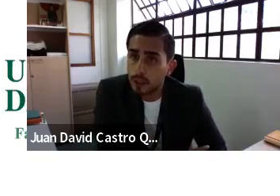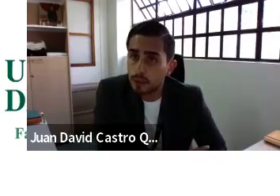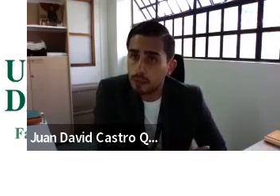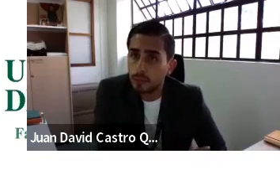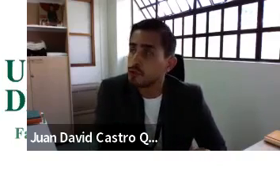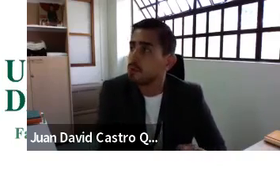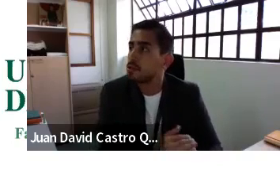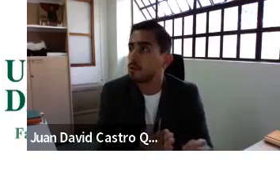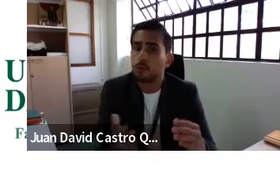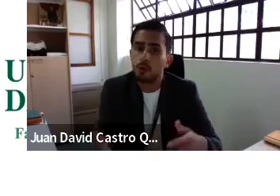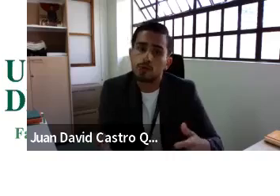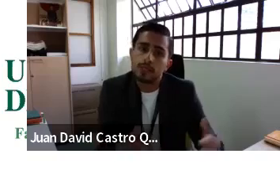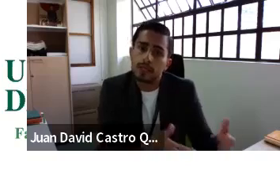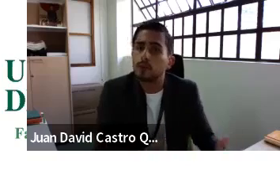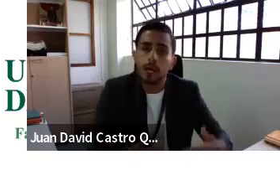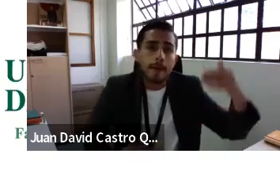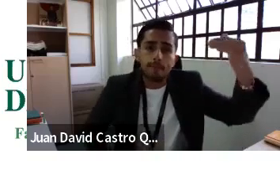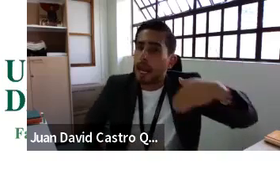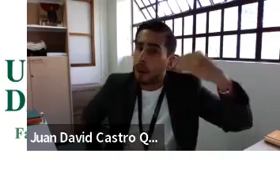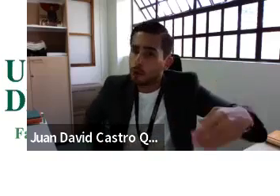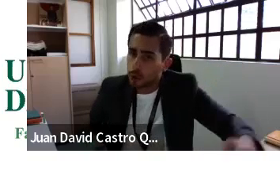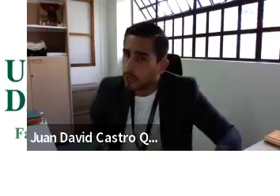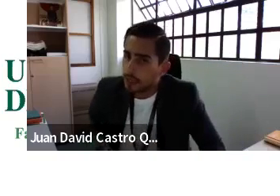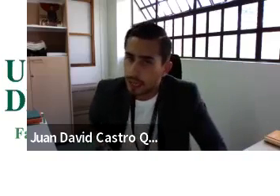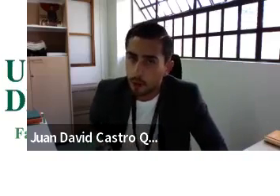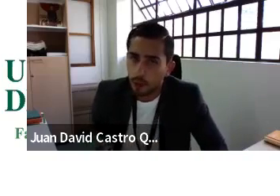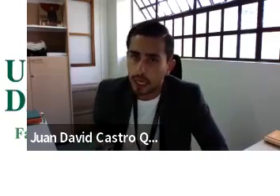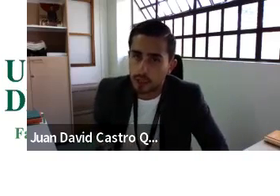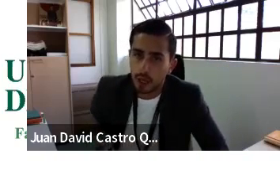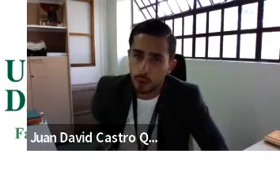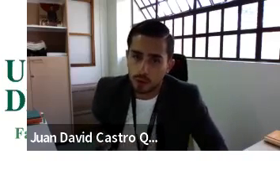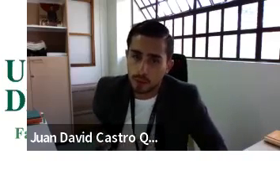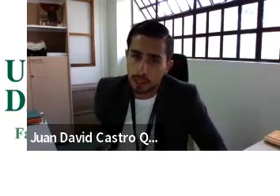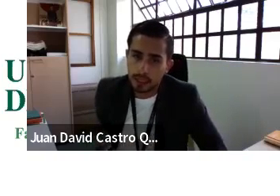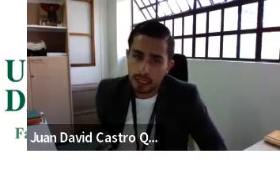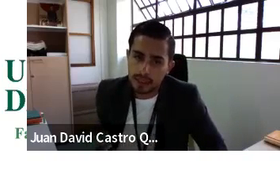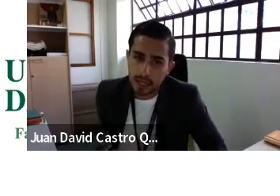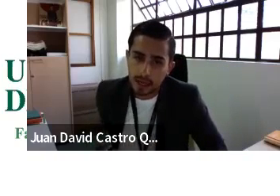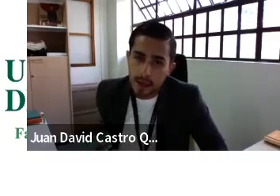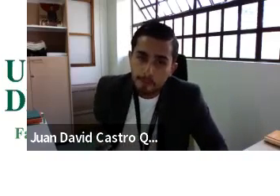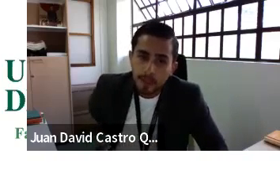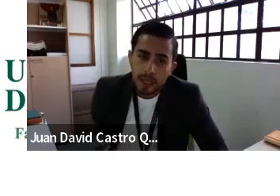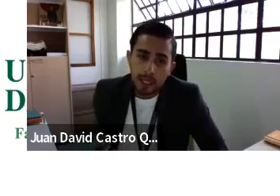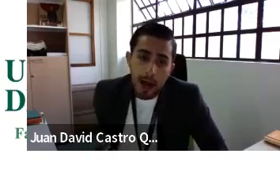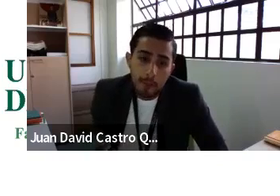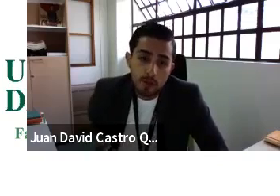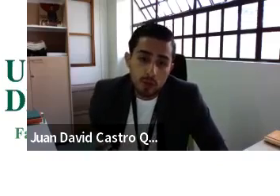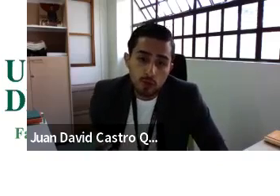¿cierto? Hemos visto y somos testigos de la evolución que tiene la comunicación, evolución también que tienen las TIC. Y cada persona es un